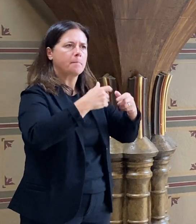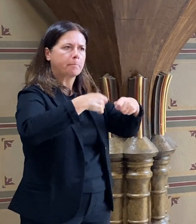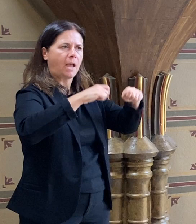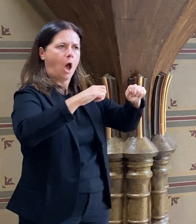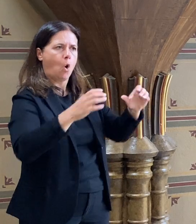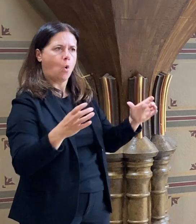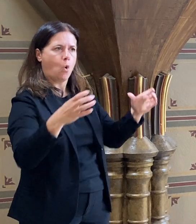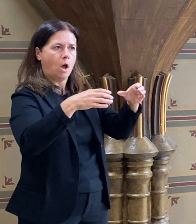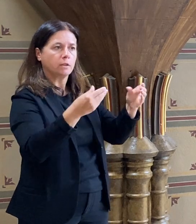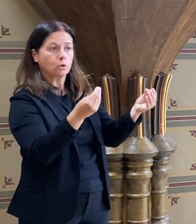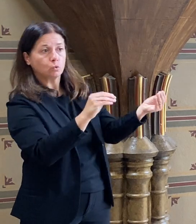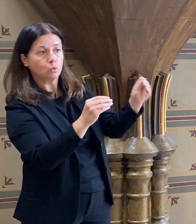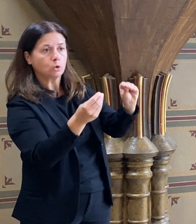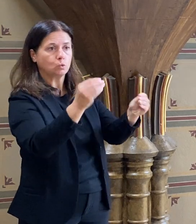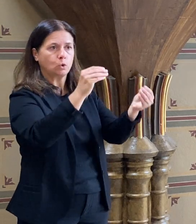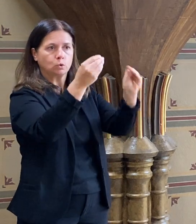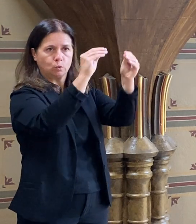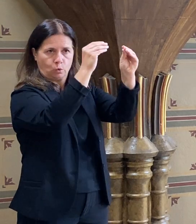Ganzen zu werden.